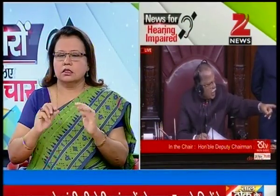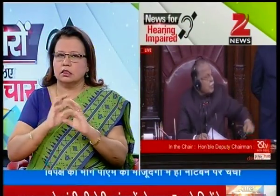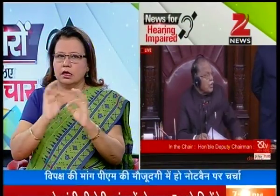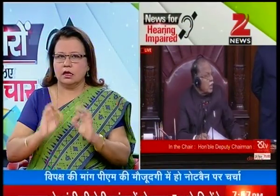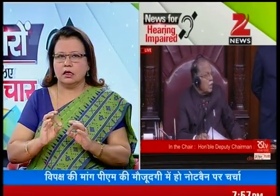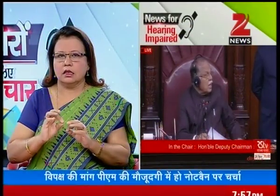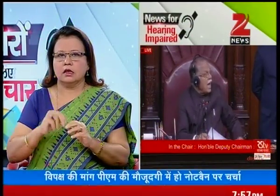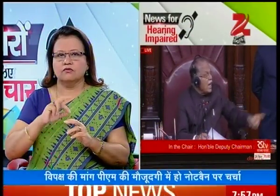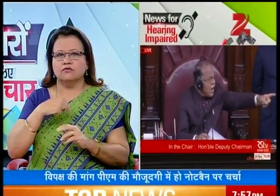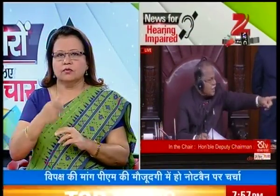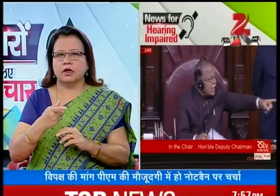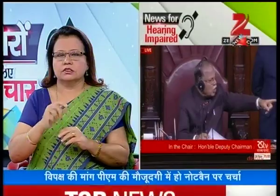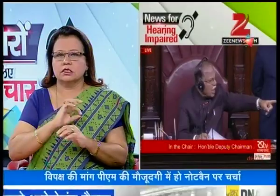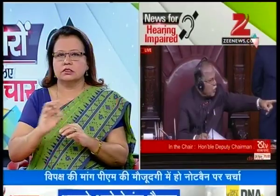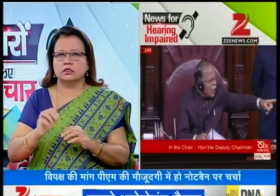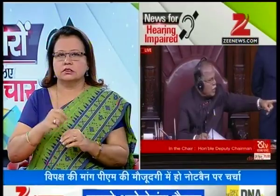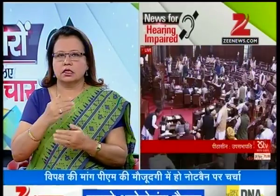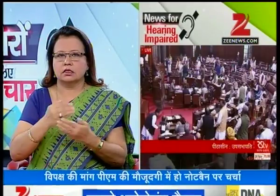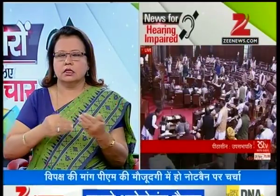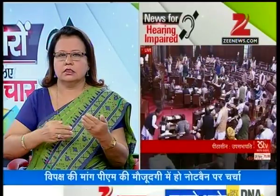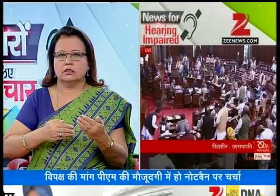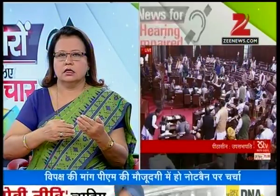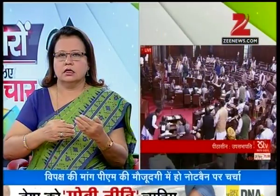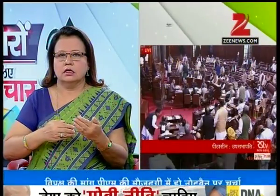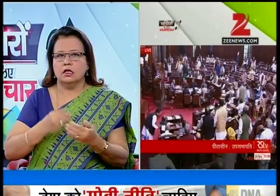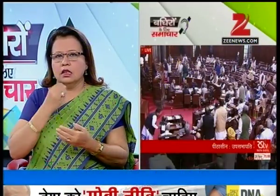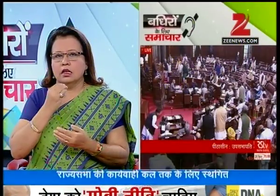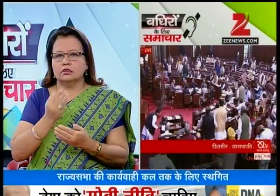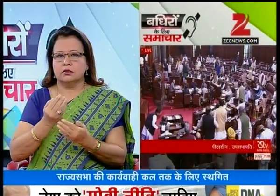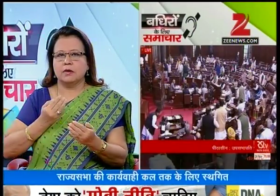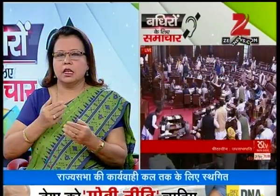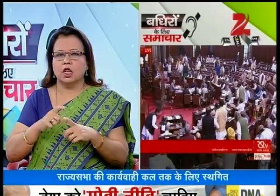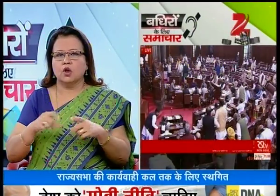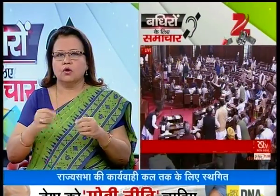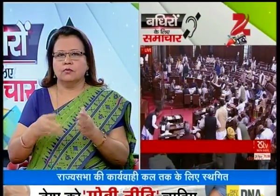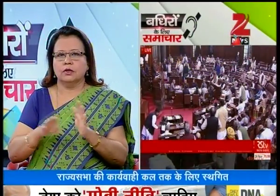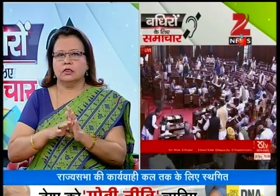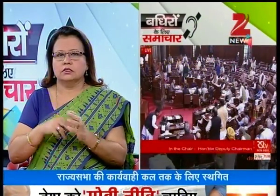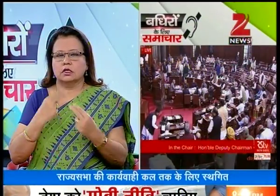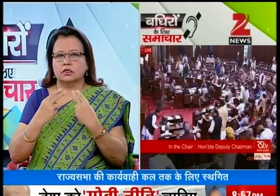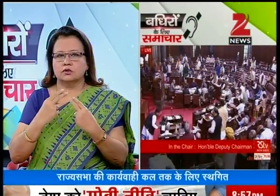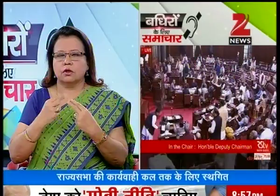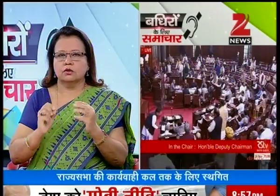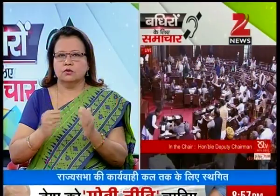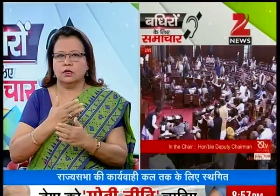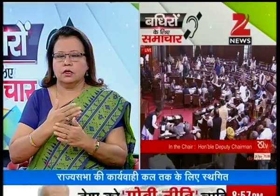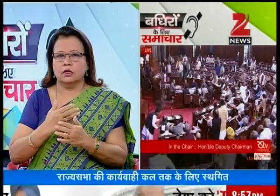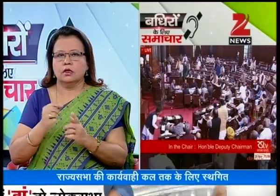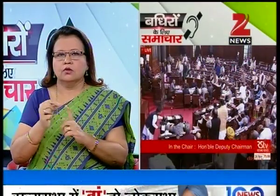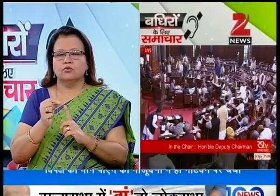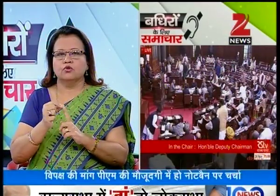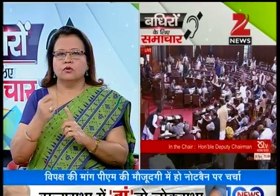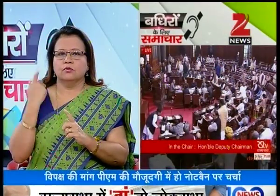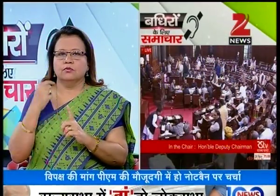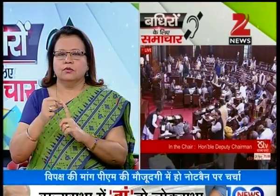के लिए तैयार है लेकिन विपक्ष किसी तरह की शर्त नहीं रख सकता लंच से पहले नोटबंदी पर चर्चा की शुरुआत पूर्व